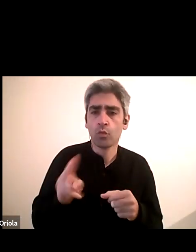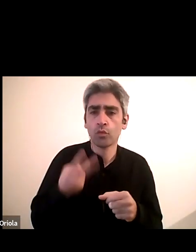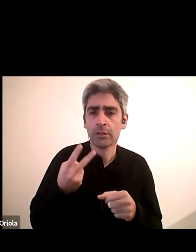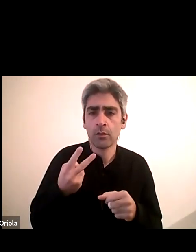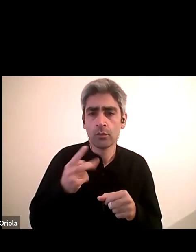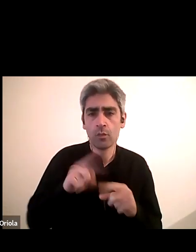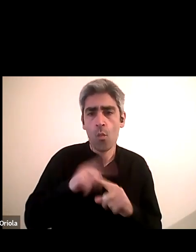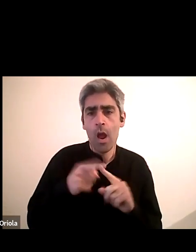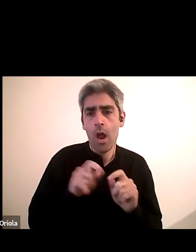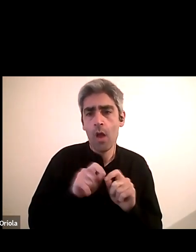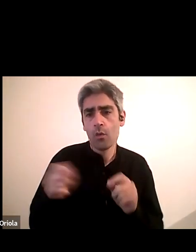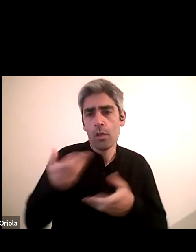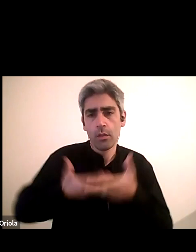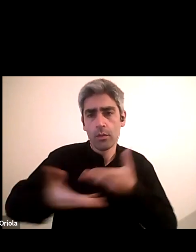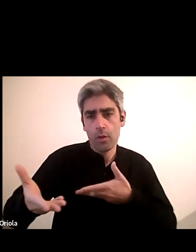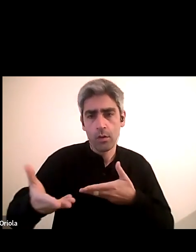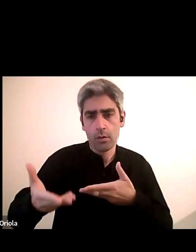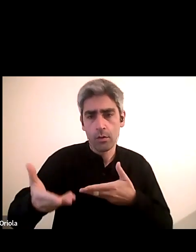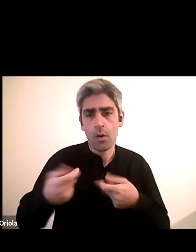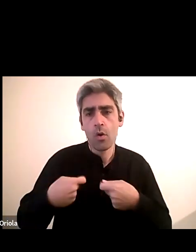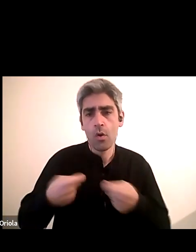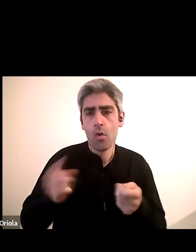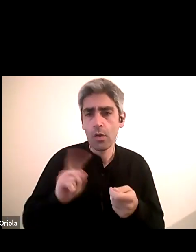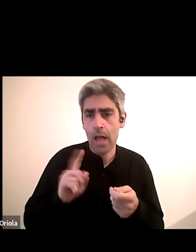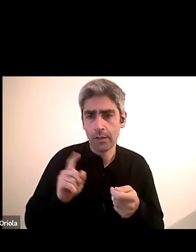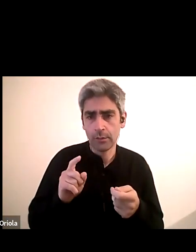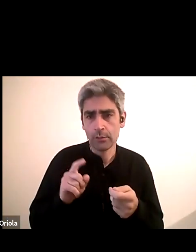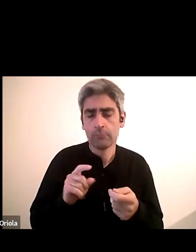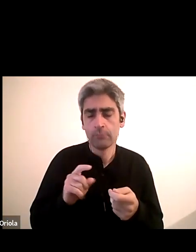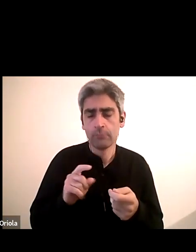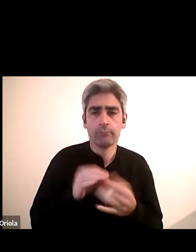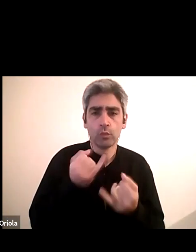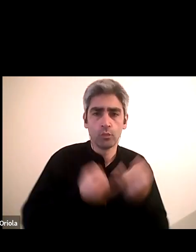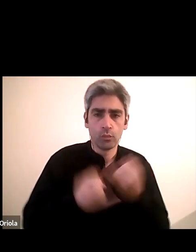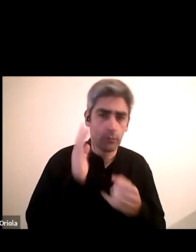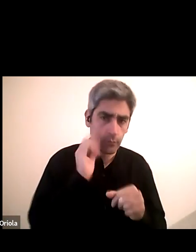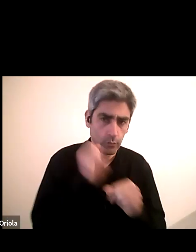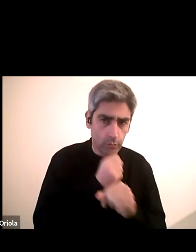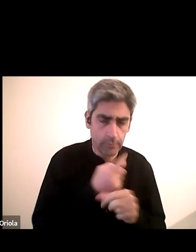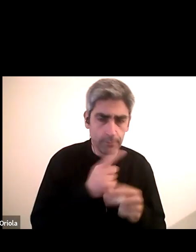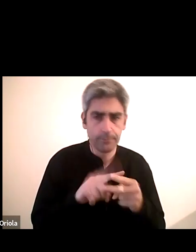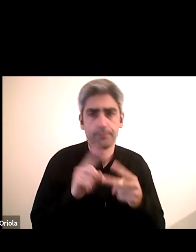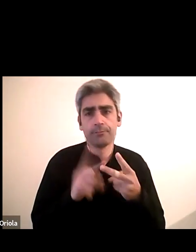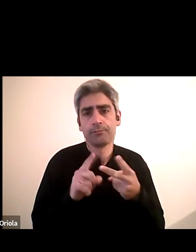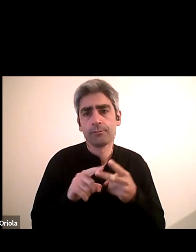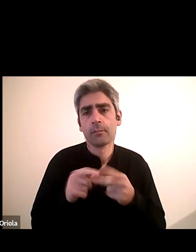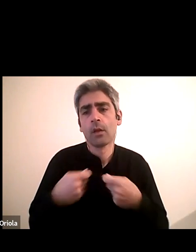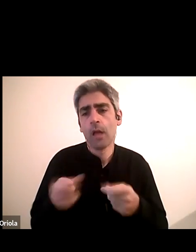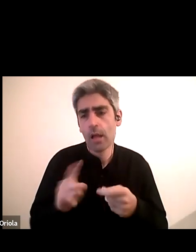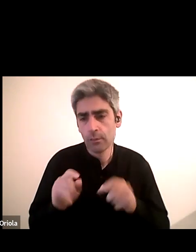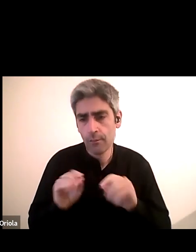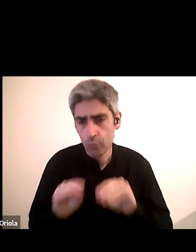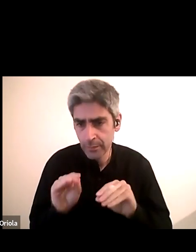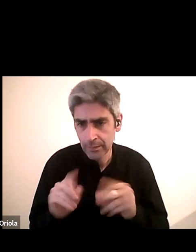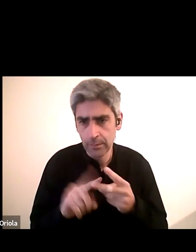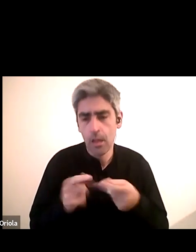ano, em não custos com substituição de trabalhadores, em não custos com a formação, em não